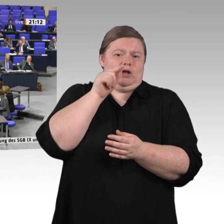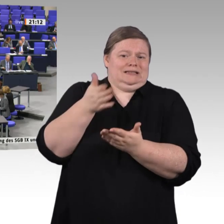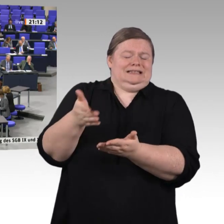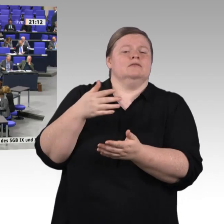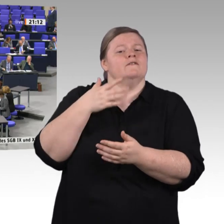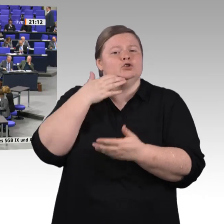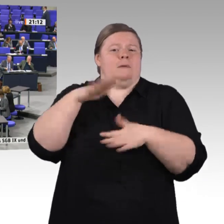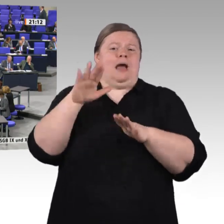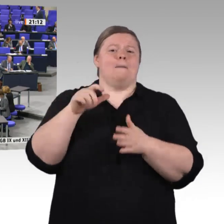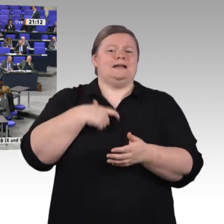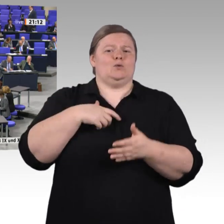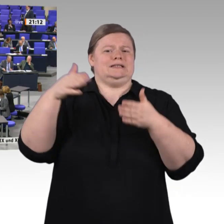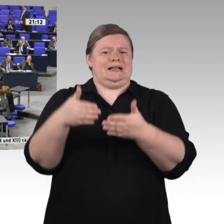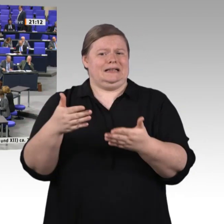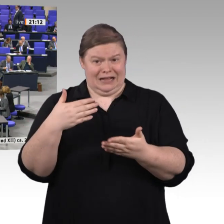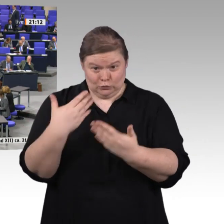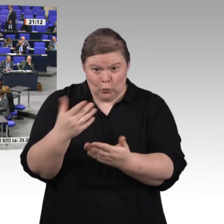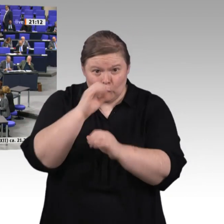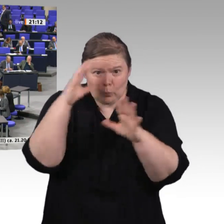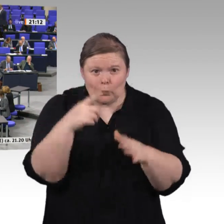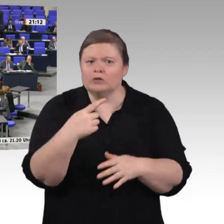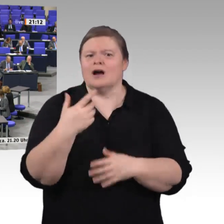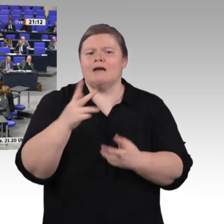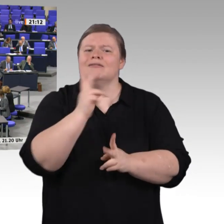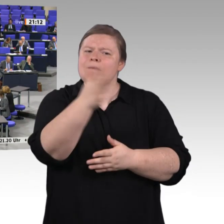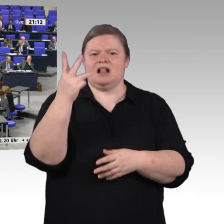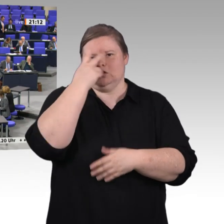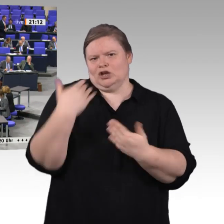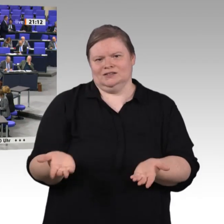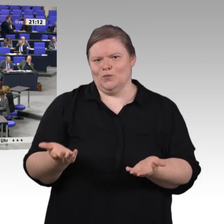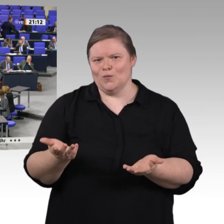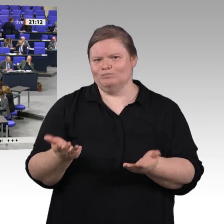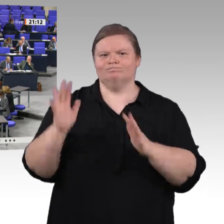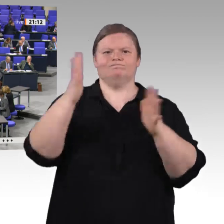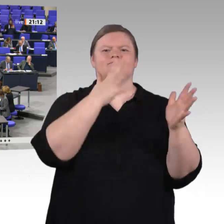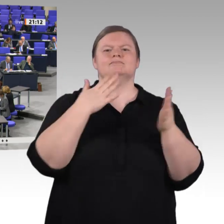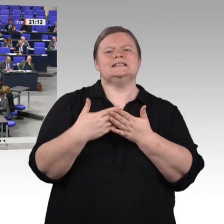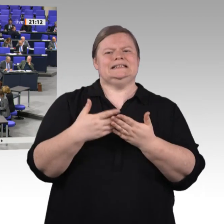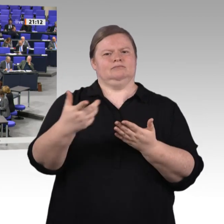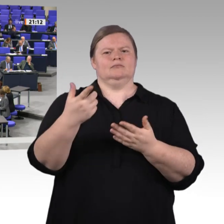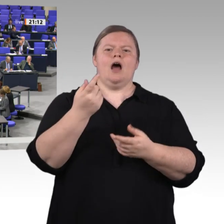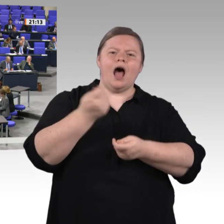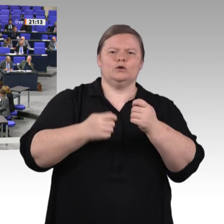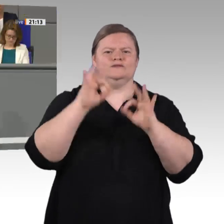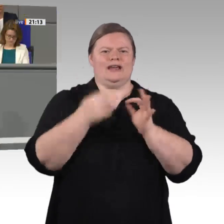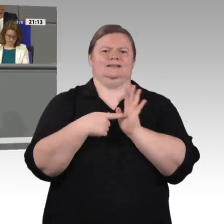aus dem Gesetz rausgenommen in das Angehörigenentlastungsgesetz gepackt haben, jetzt wieder zurück. Das ist mit Verlaub, Frau